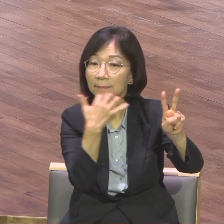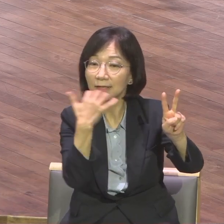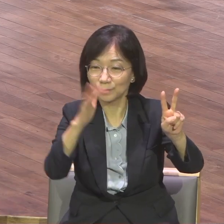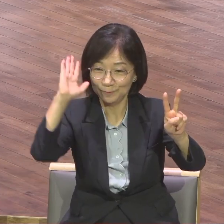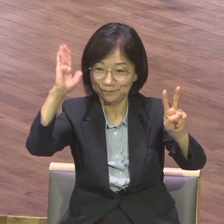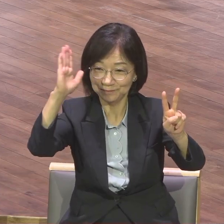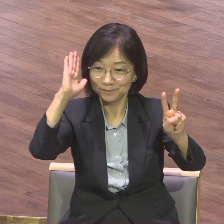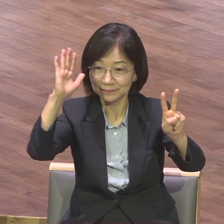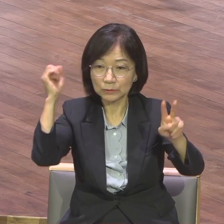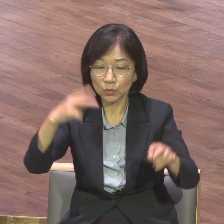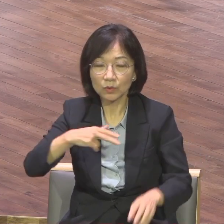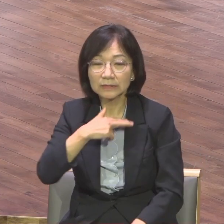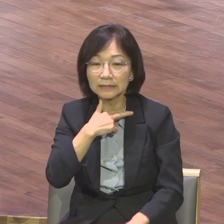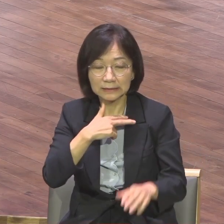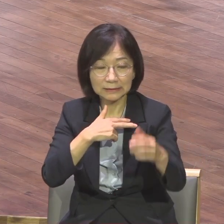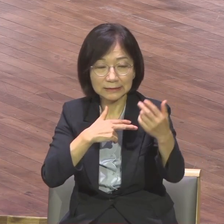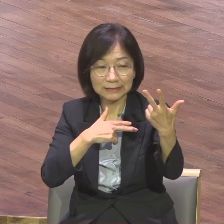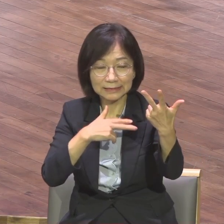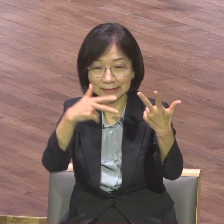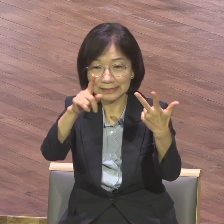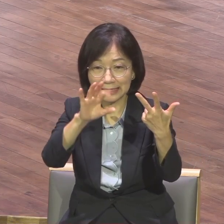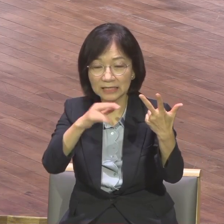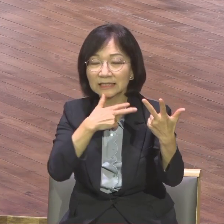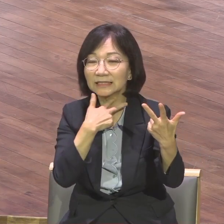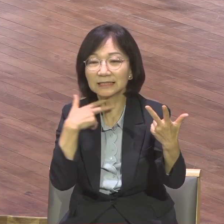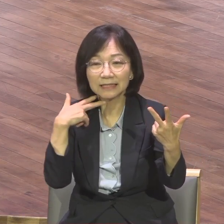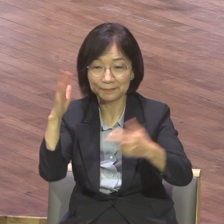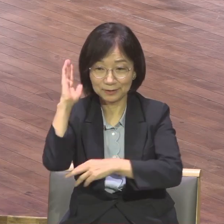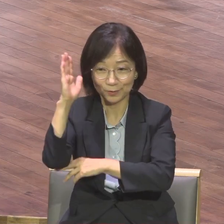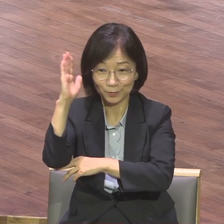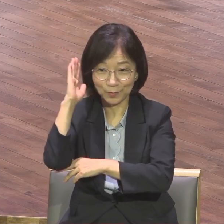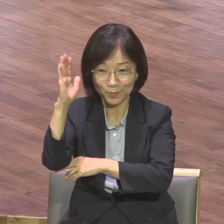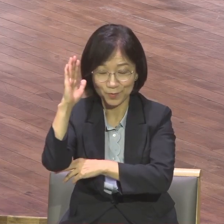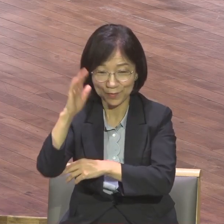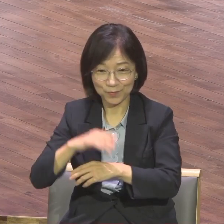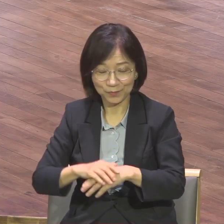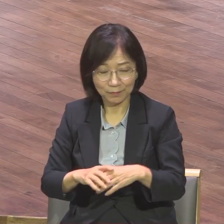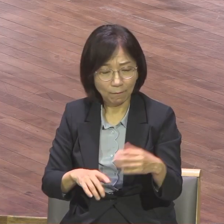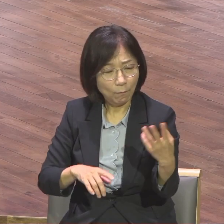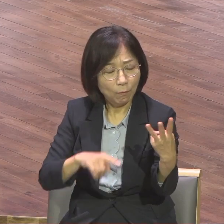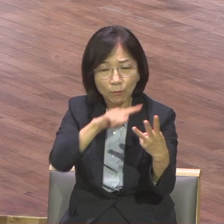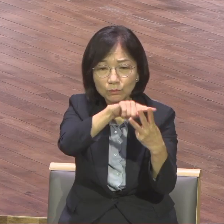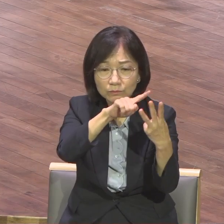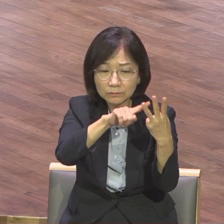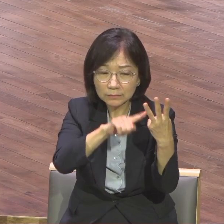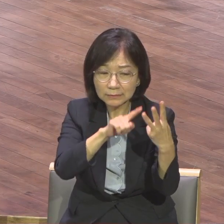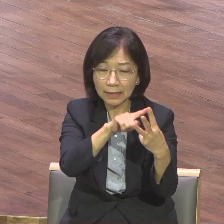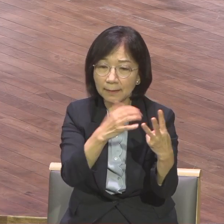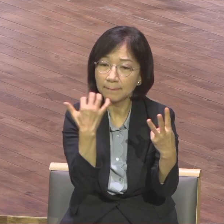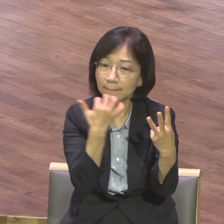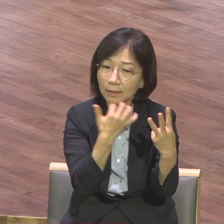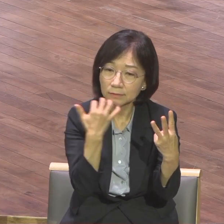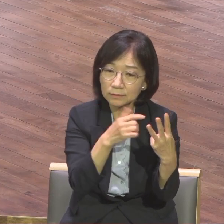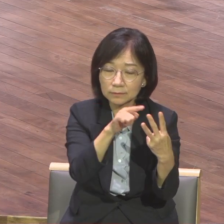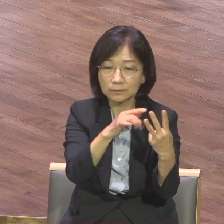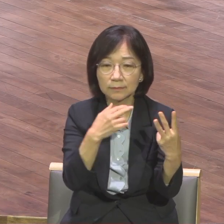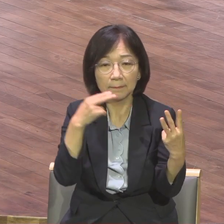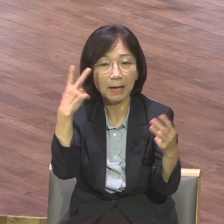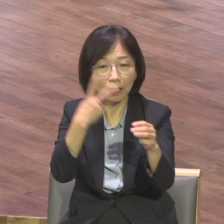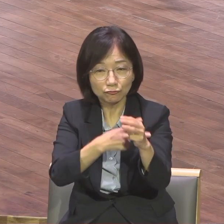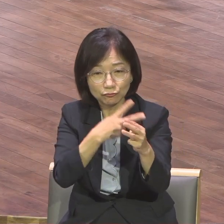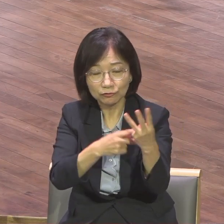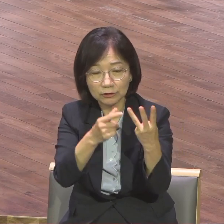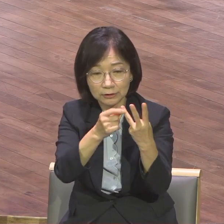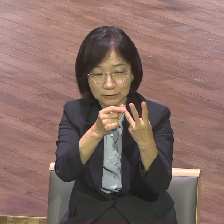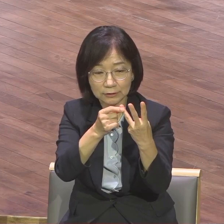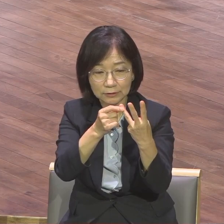7장에는 스데반의 설교가 나와 있습니다. 그리고 오늘 본문에는 바울의 설교입니다. 그런데 이 세 설교의 공통점이 있어요. 이 세